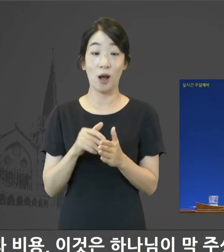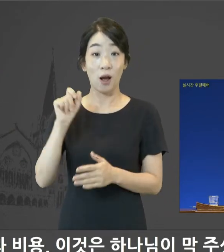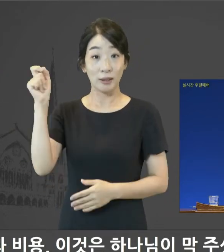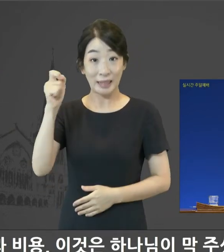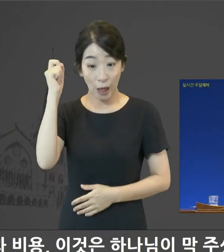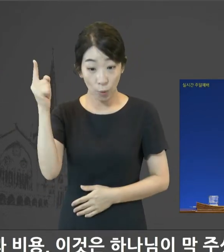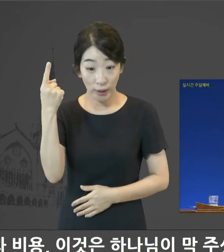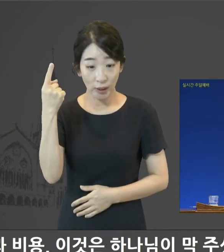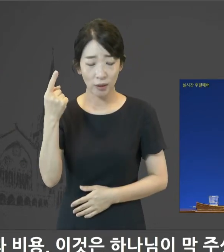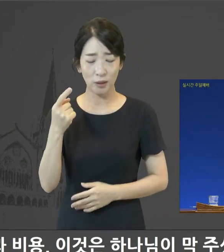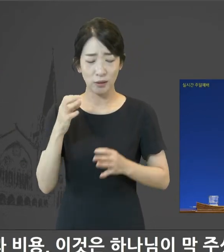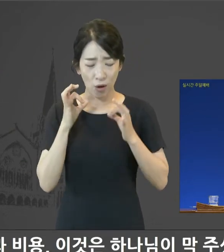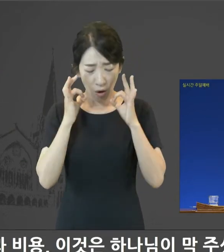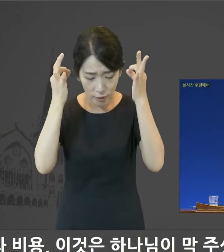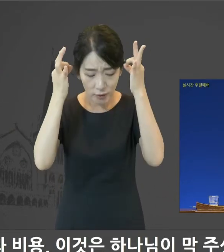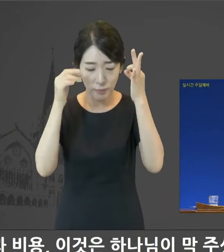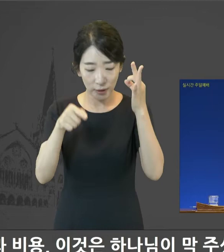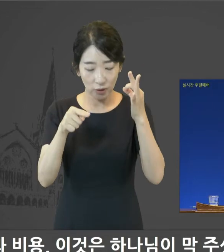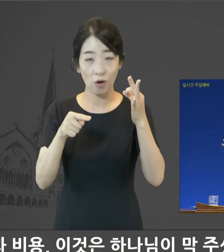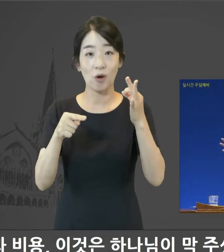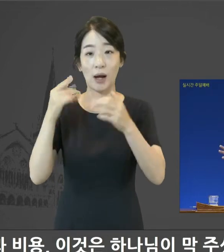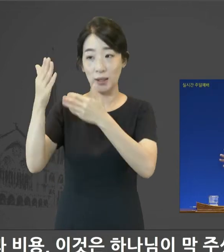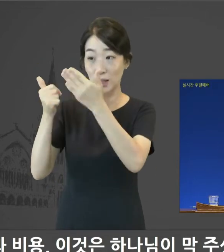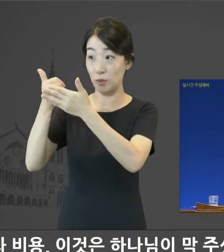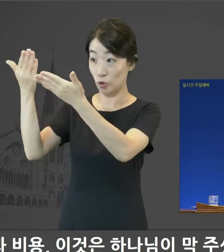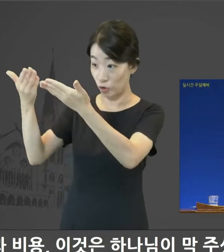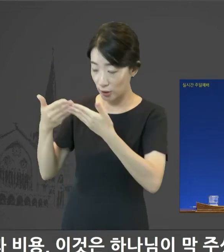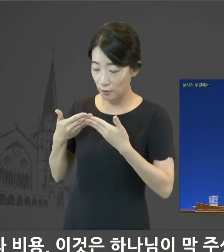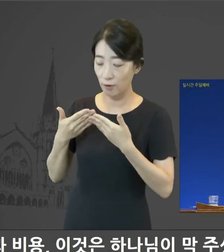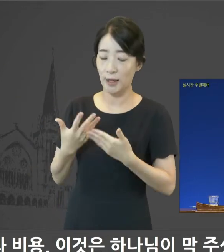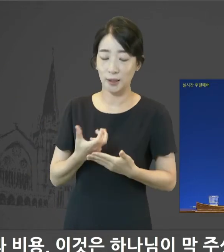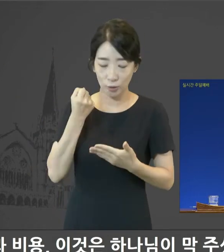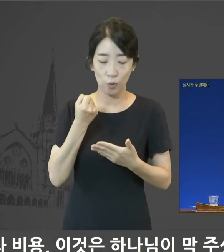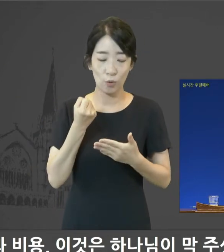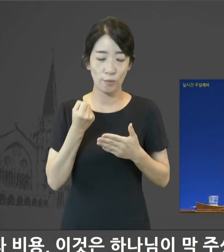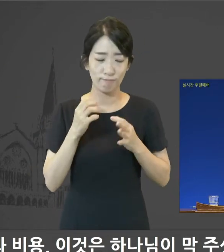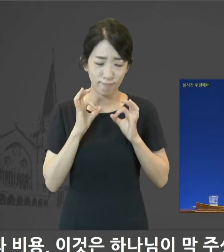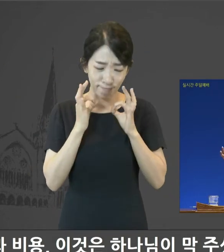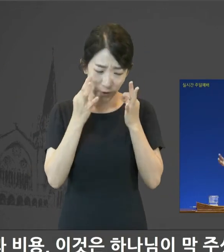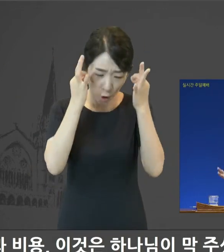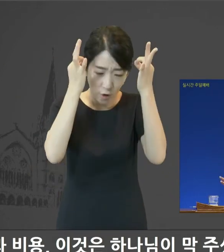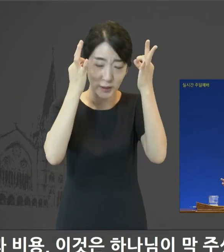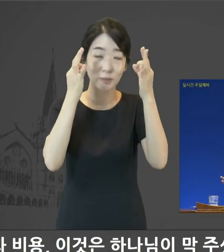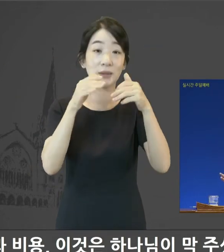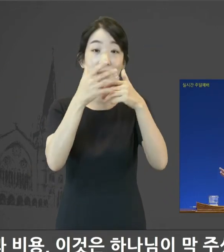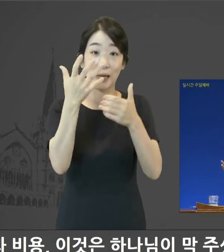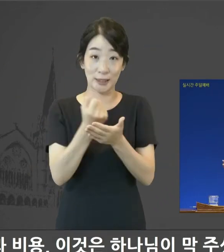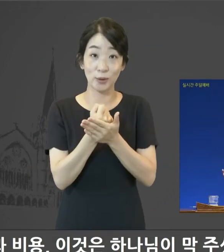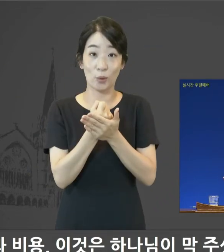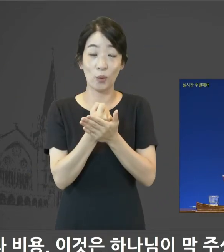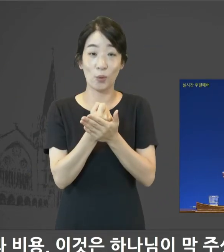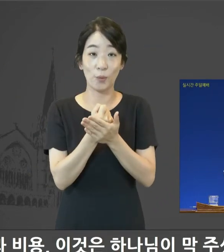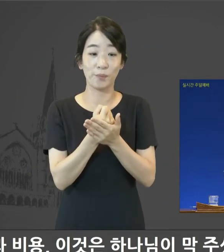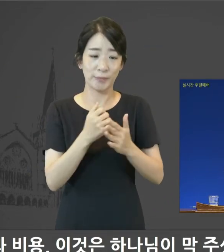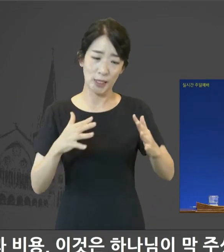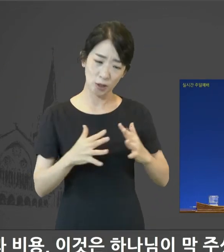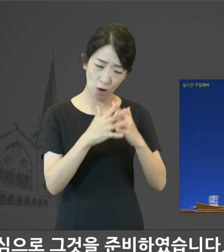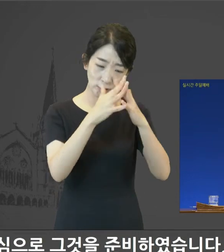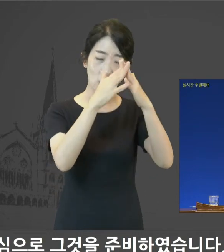준비했어요. 할 수 있는 것을 넘어서 자기 마음을 다해서 아들이 지을 그 성전의